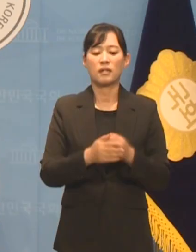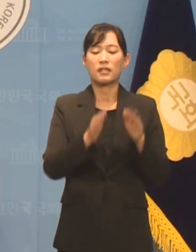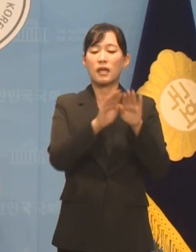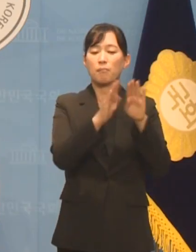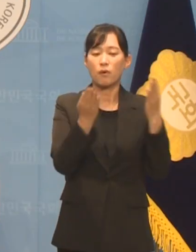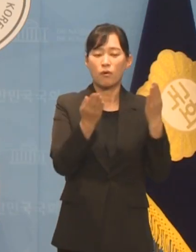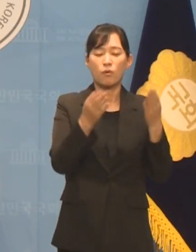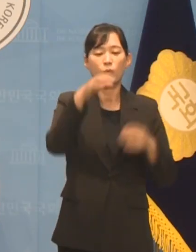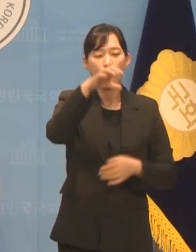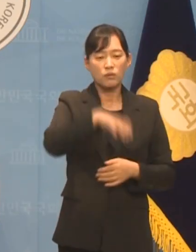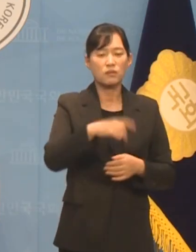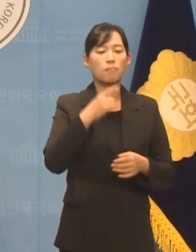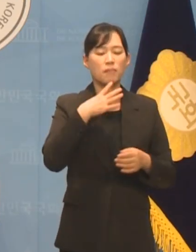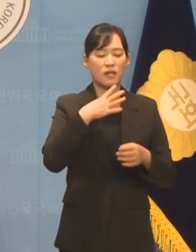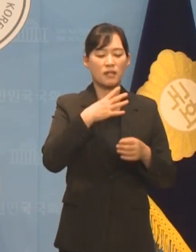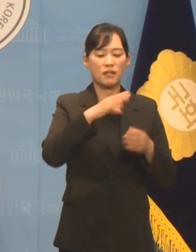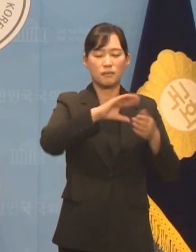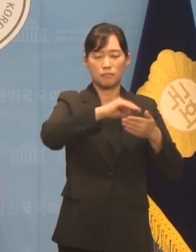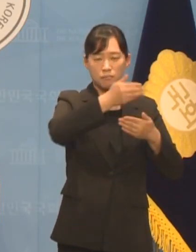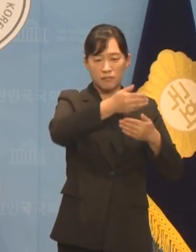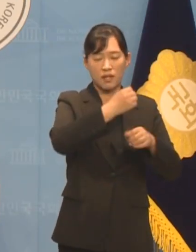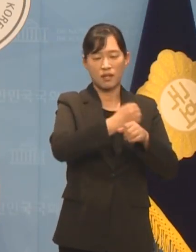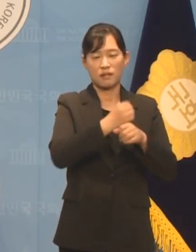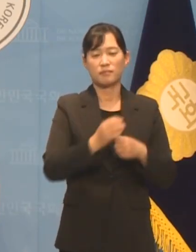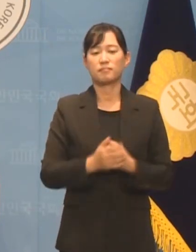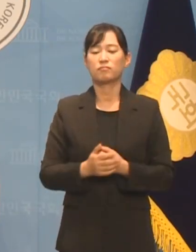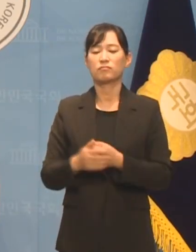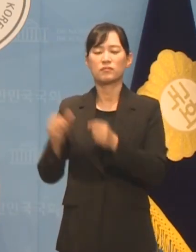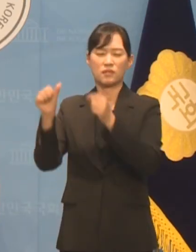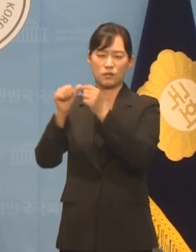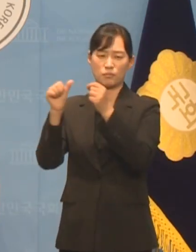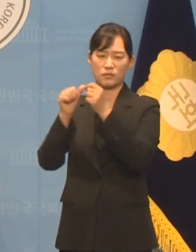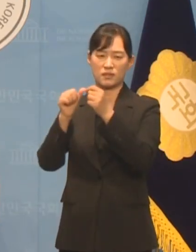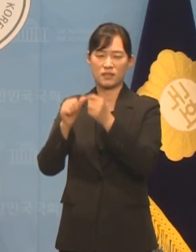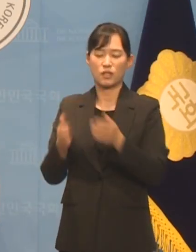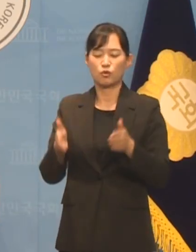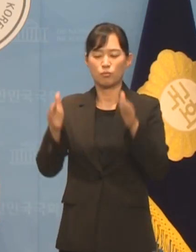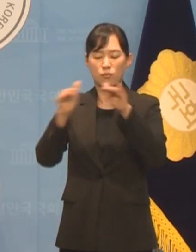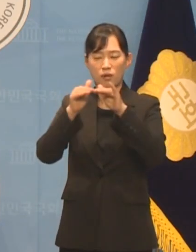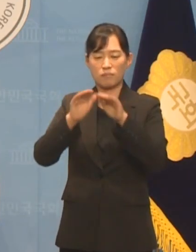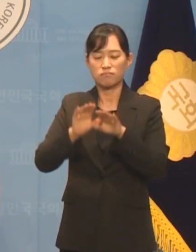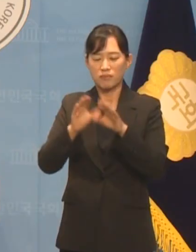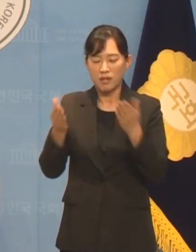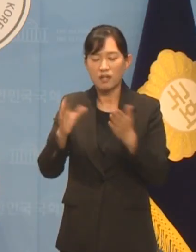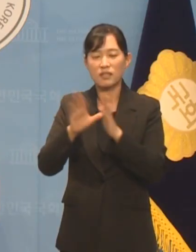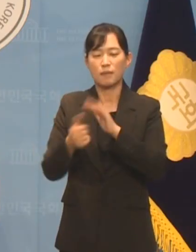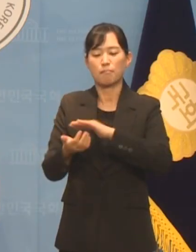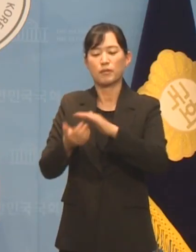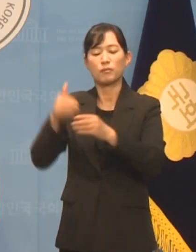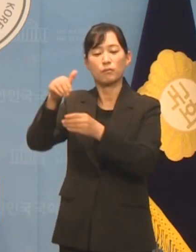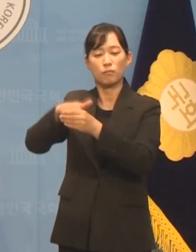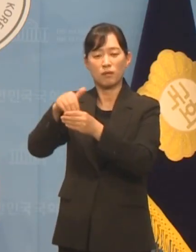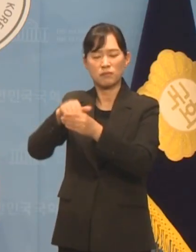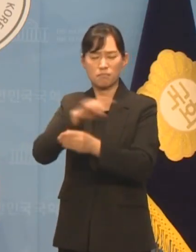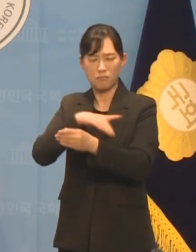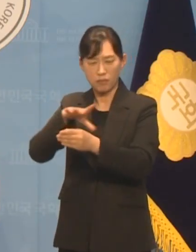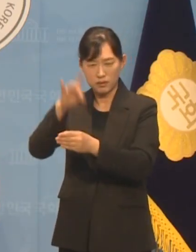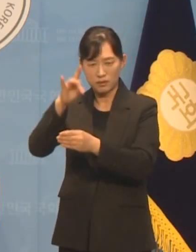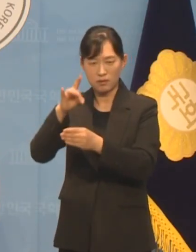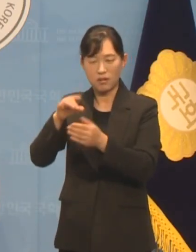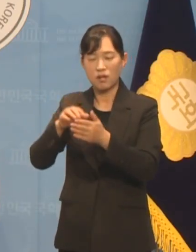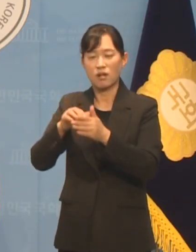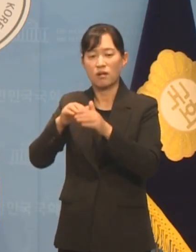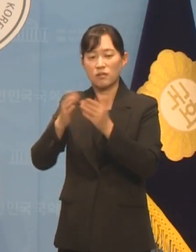개표소에서만 봉인을 해제하라. 다섯 번째, 투표함 개함 시 사전 투표함을 먼저